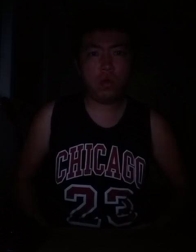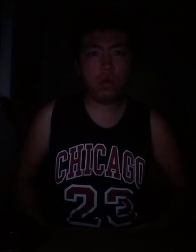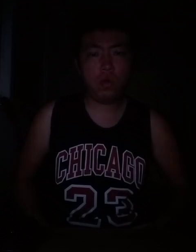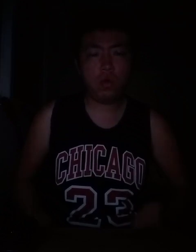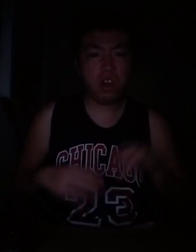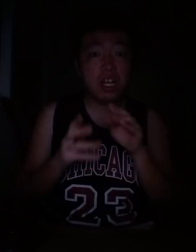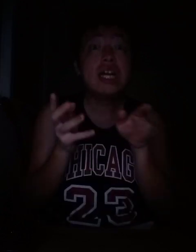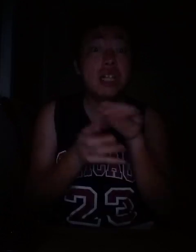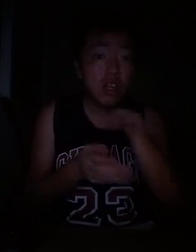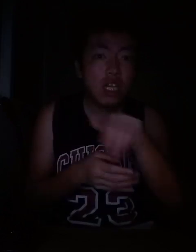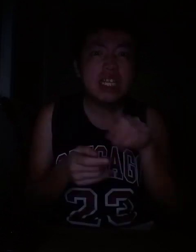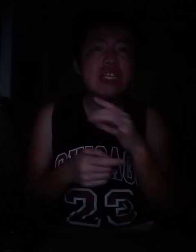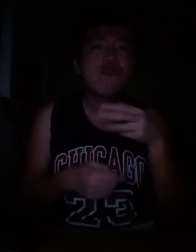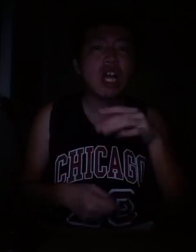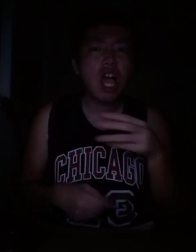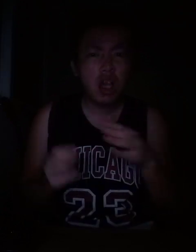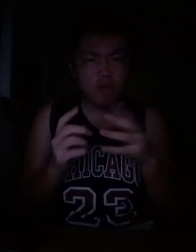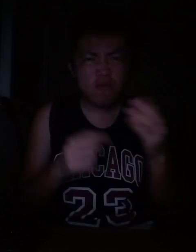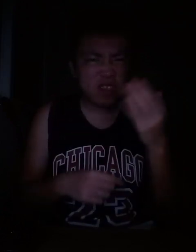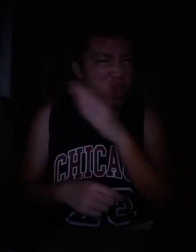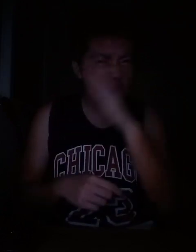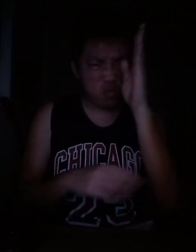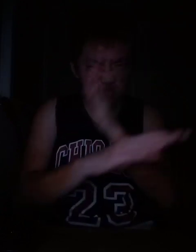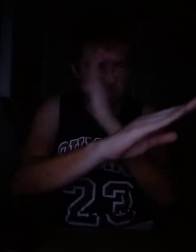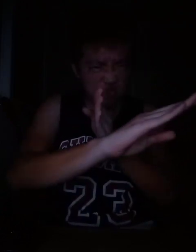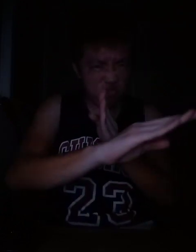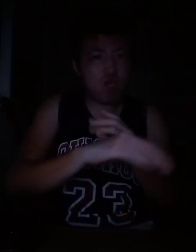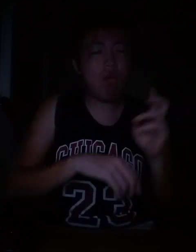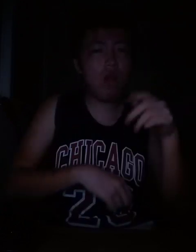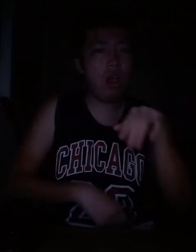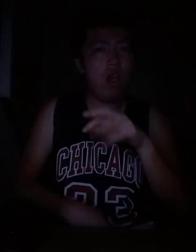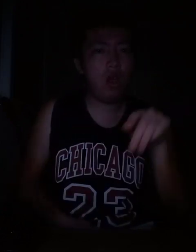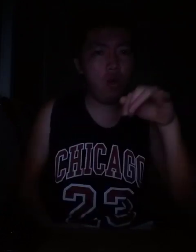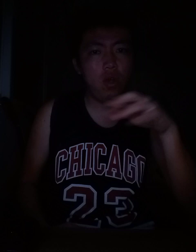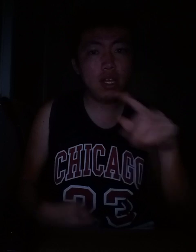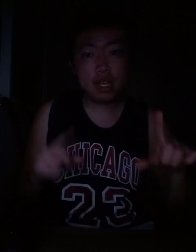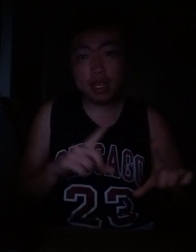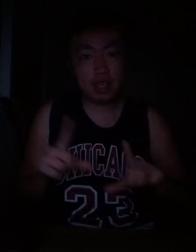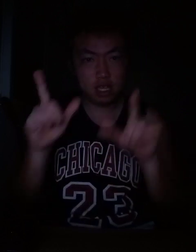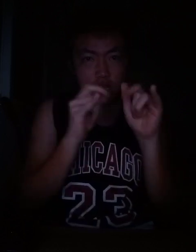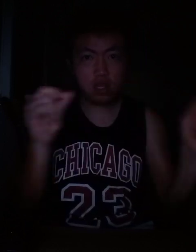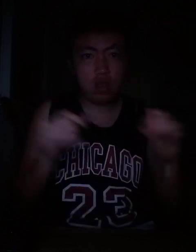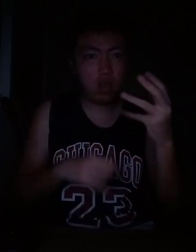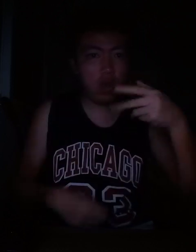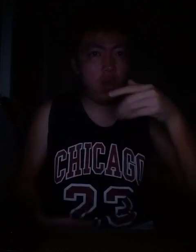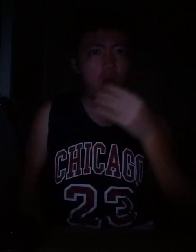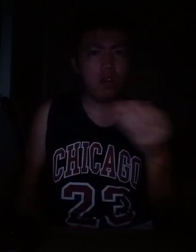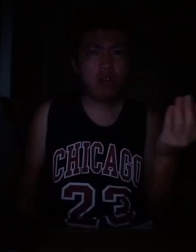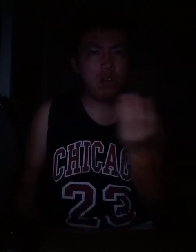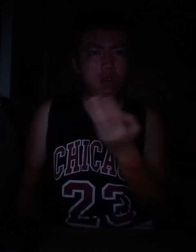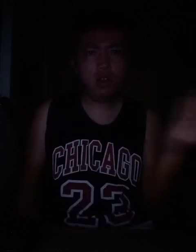그러자 신우이가 새빨간 거짓말이라며 남편이 살아있을 때를 포함해 단 한 차례도 모시고 산 적은 없다고